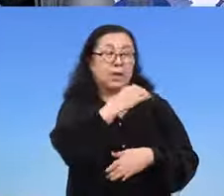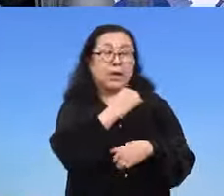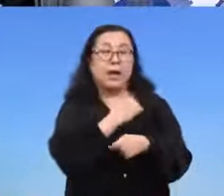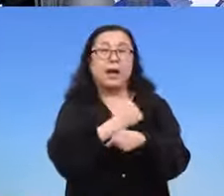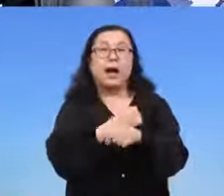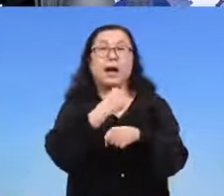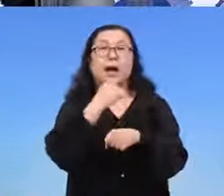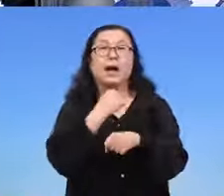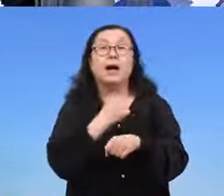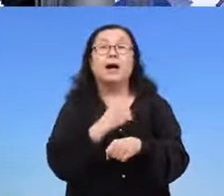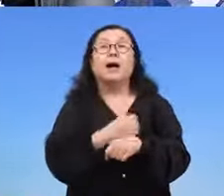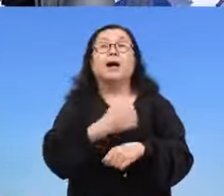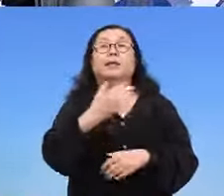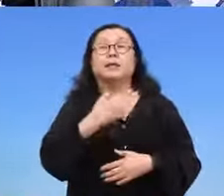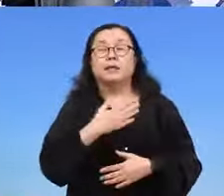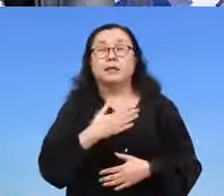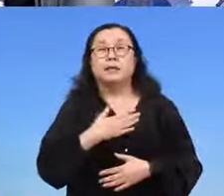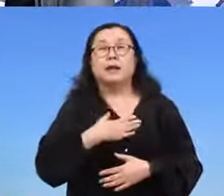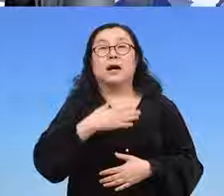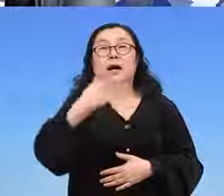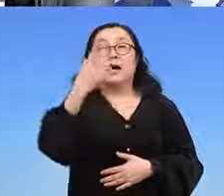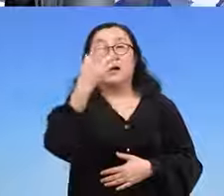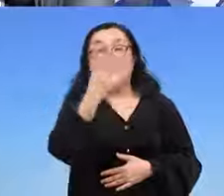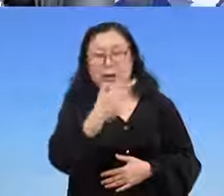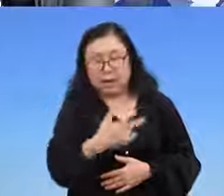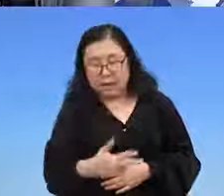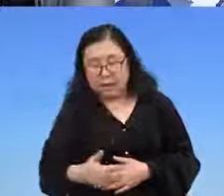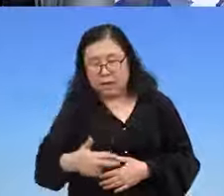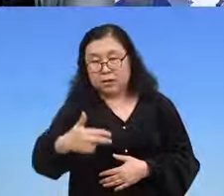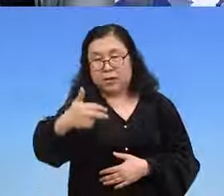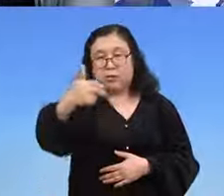부욕해 하신 나의 주